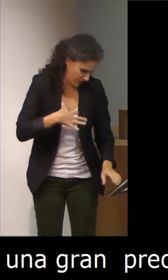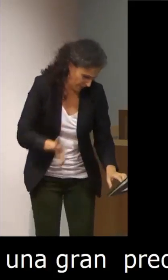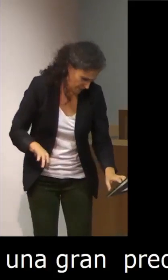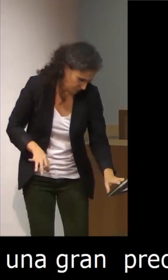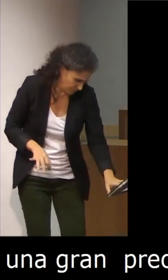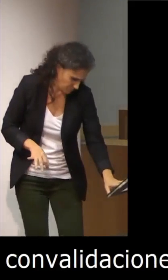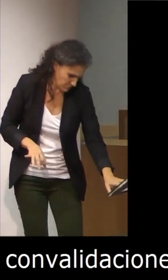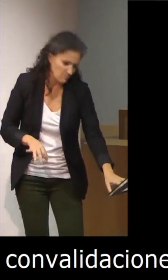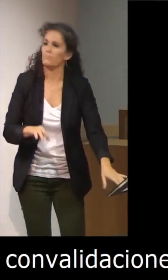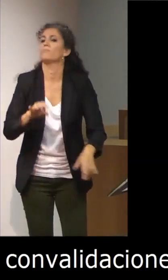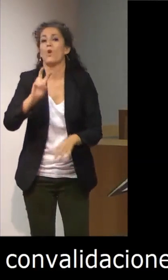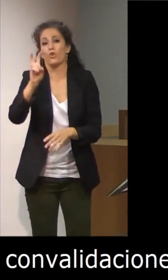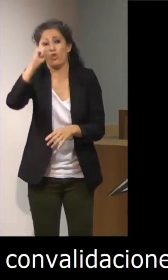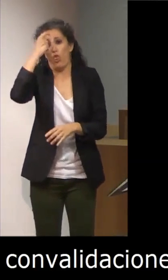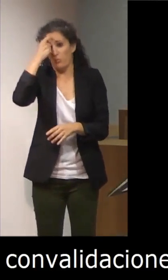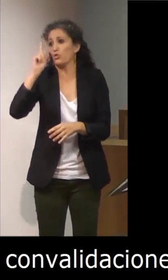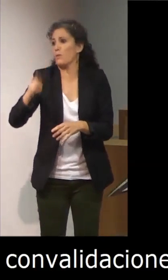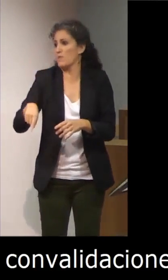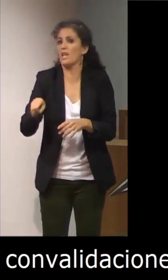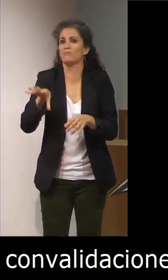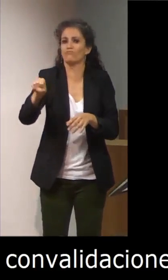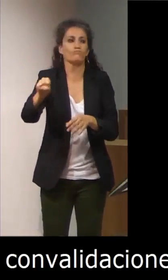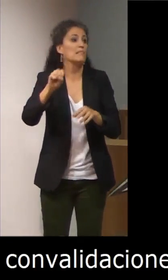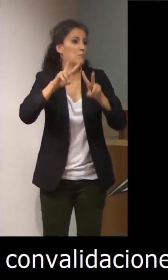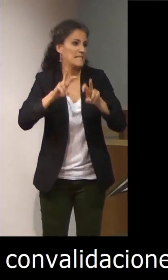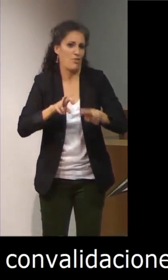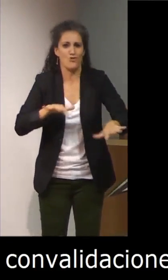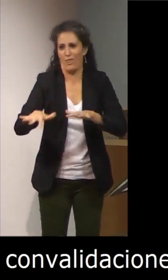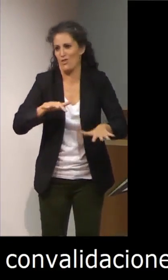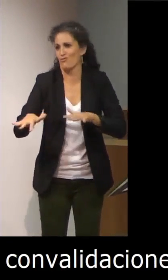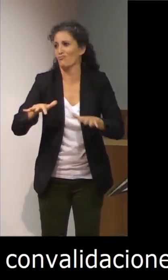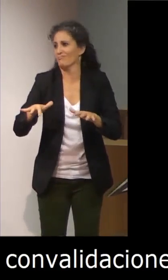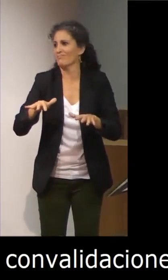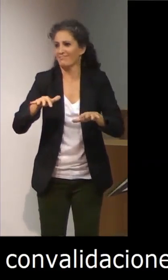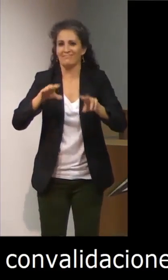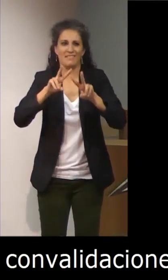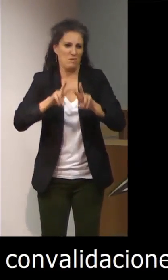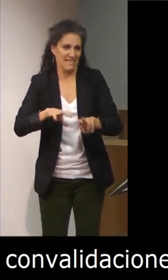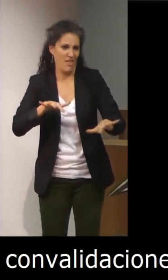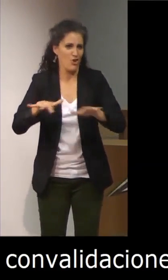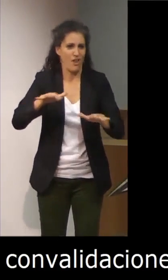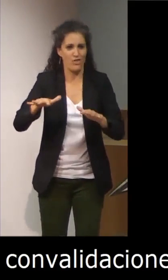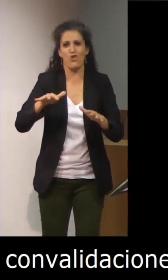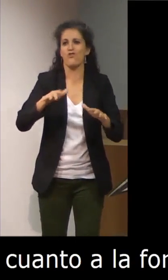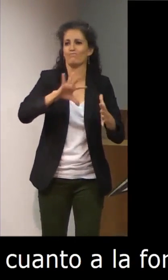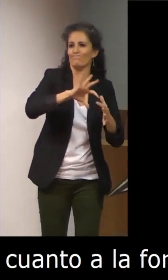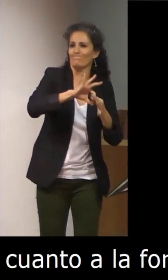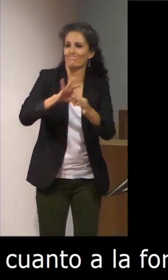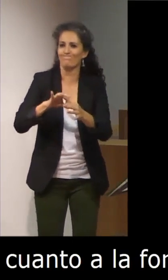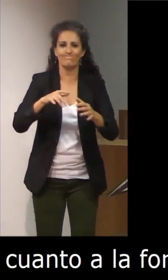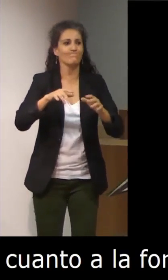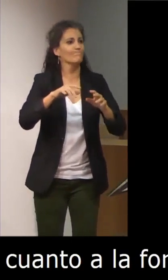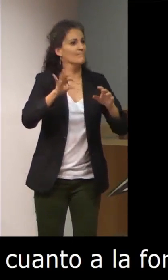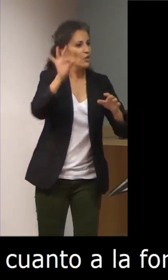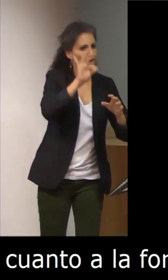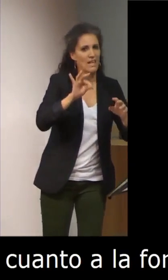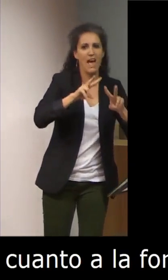tiene que ver con el sistema de acreditación de competencias otro concepto con el que me quedo es de El